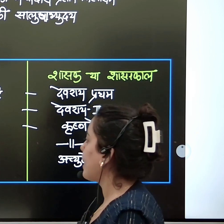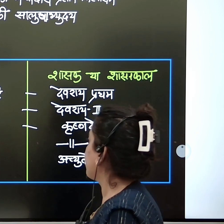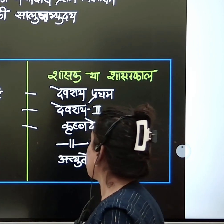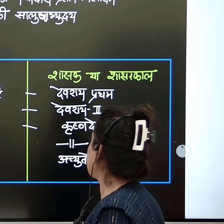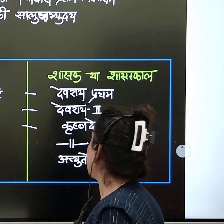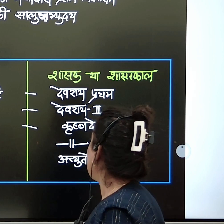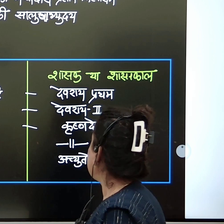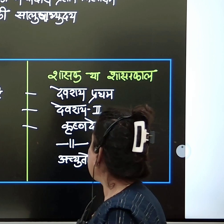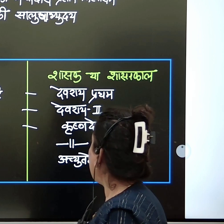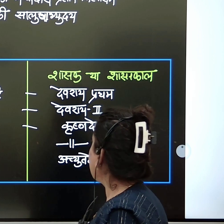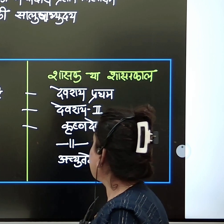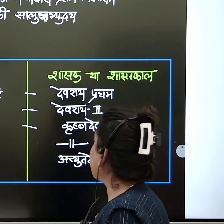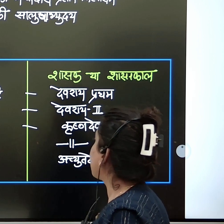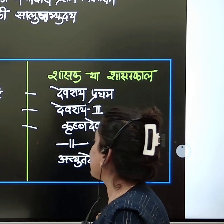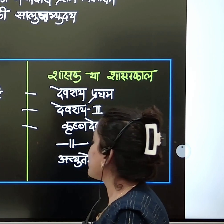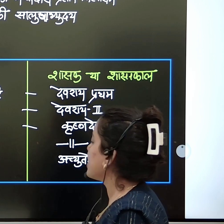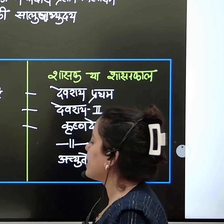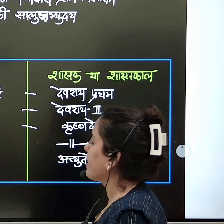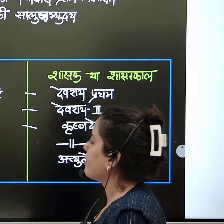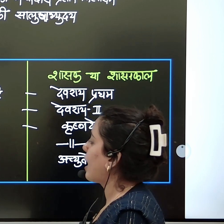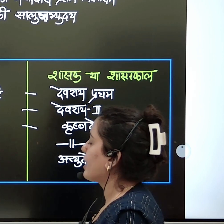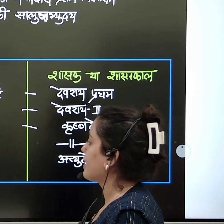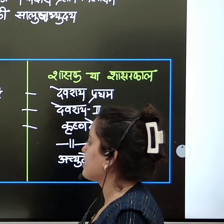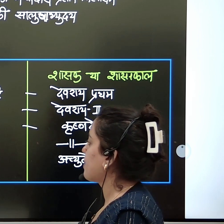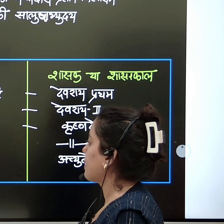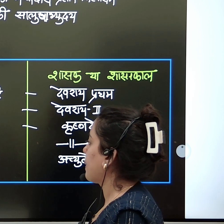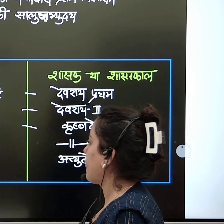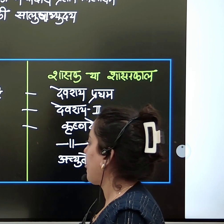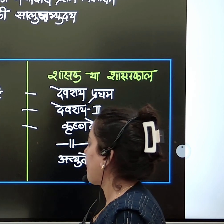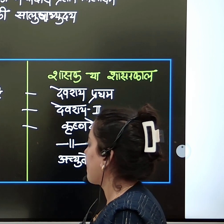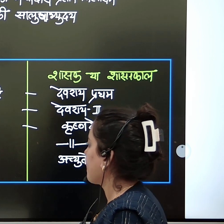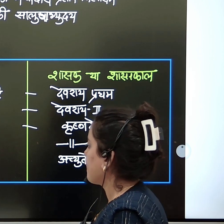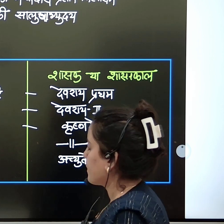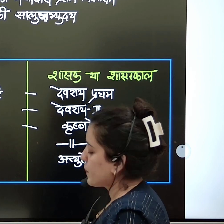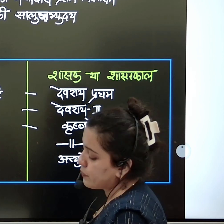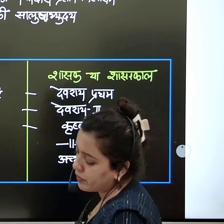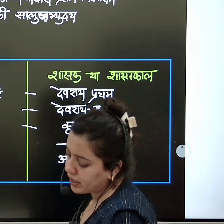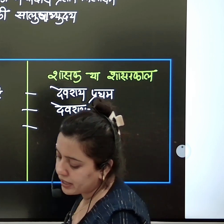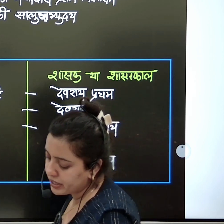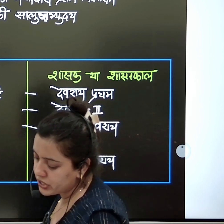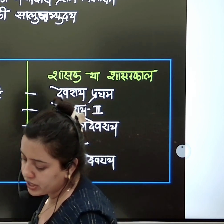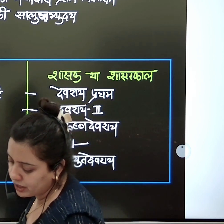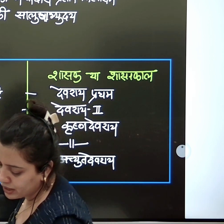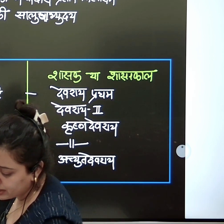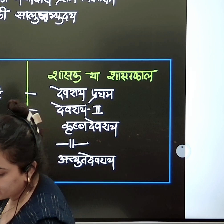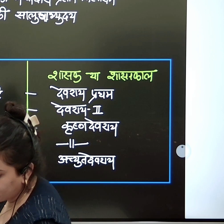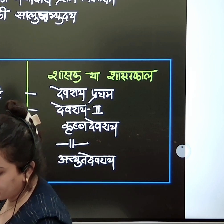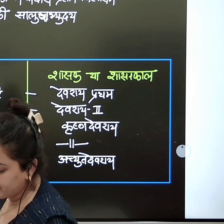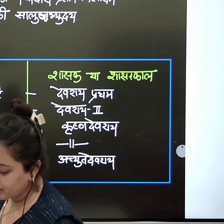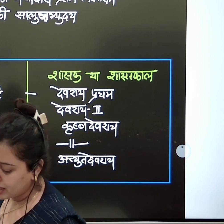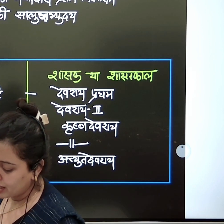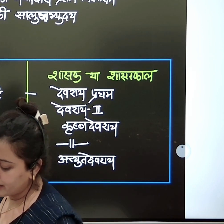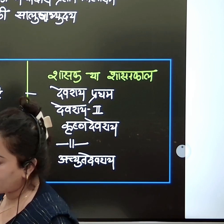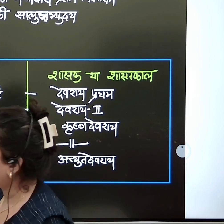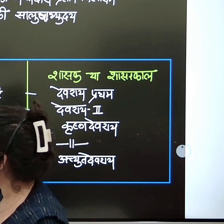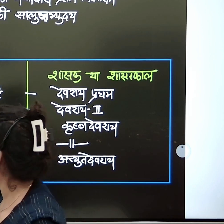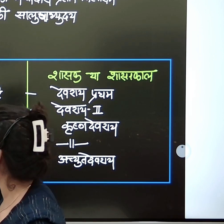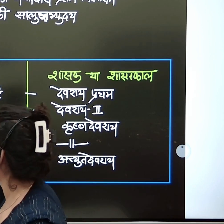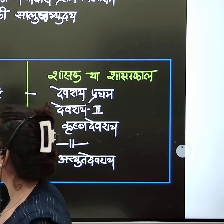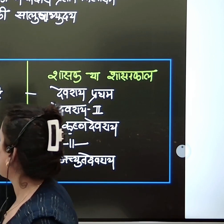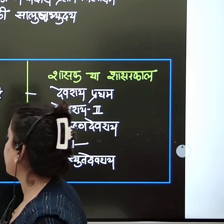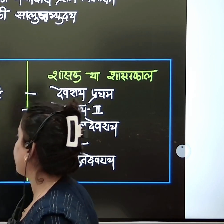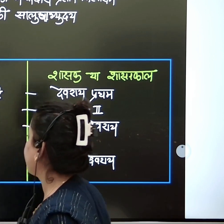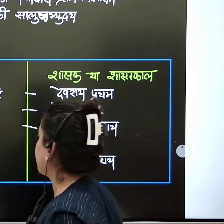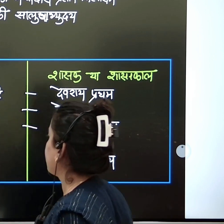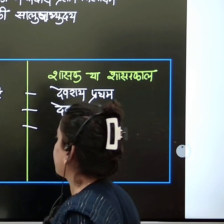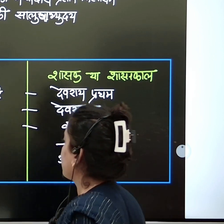डेमिंगो पायस, ये आए थे कृष्ण देव राय के समय, कृष्ण देव राय के